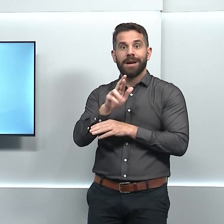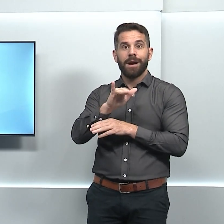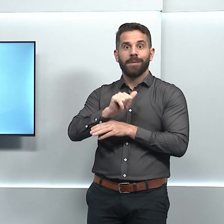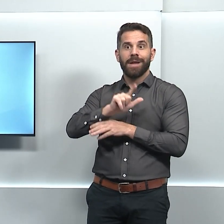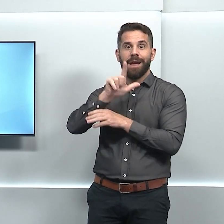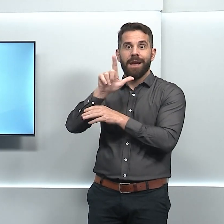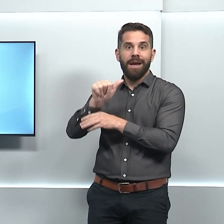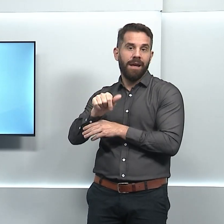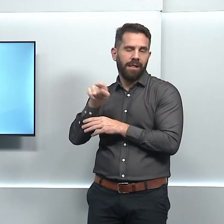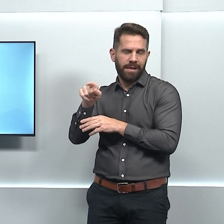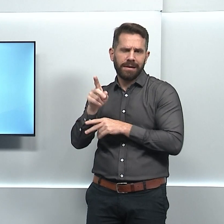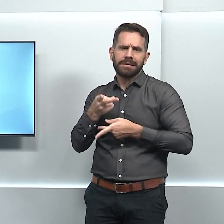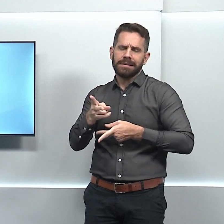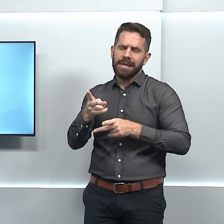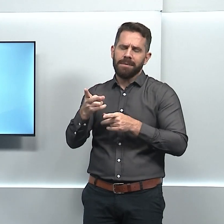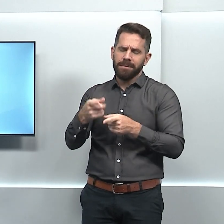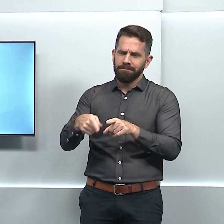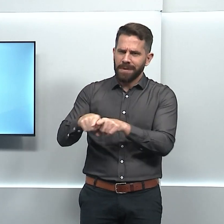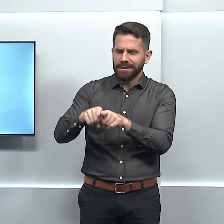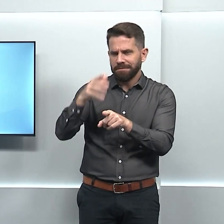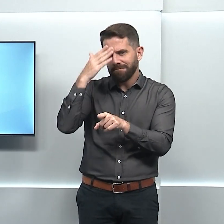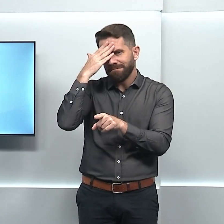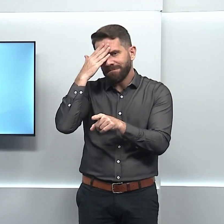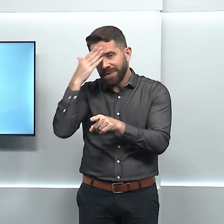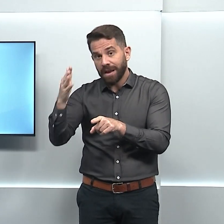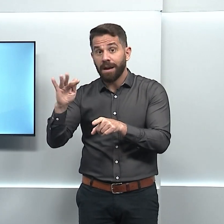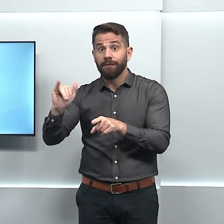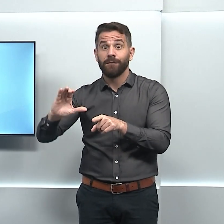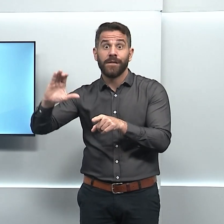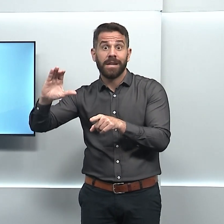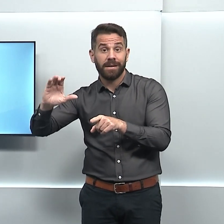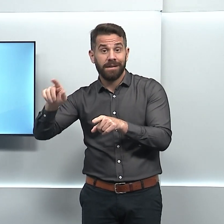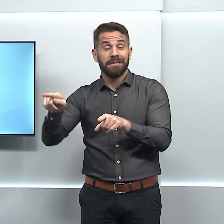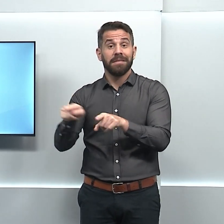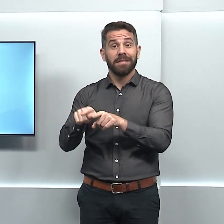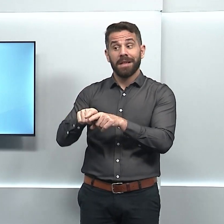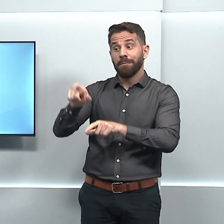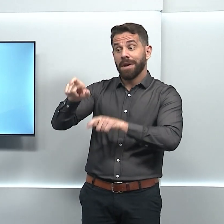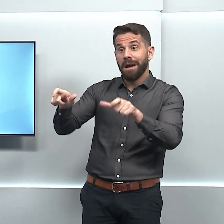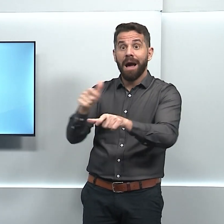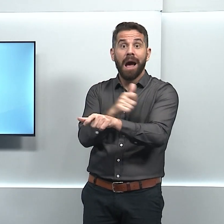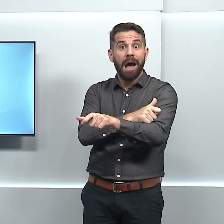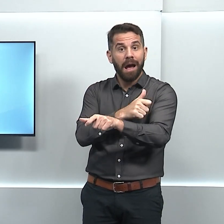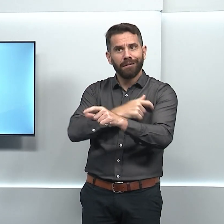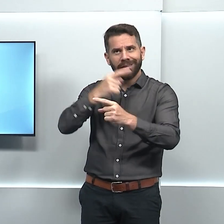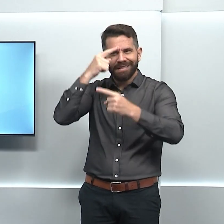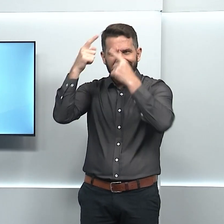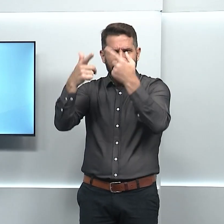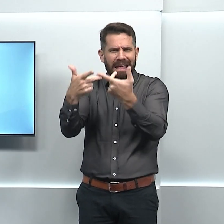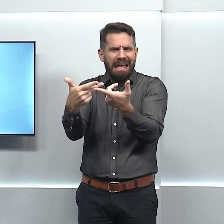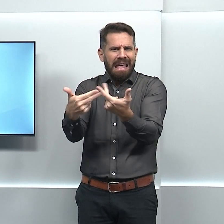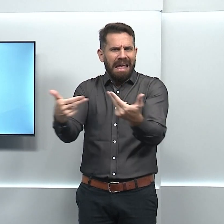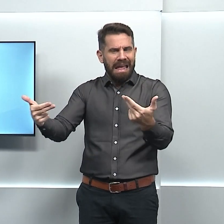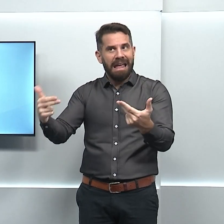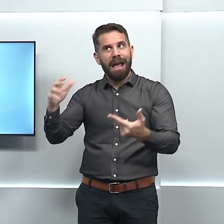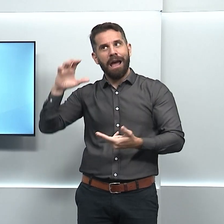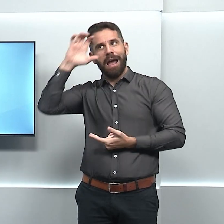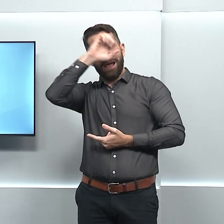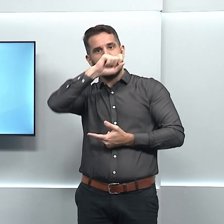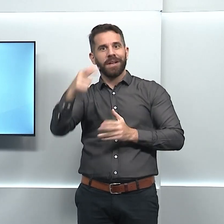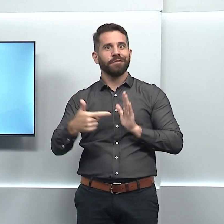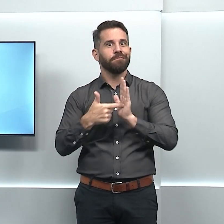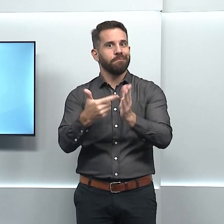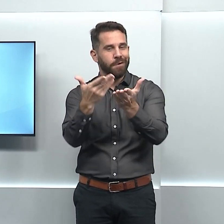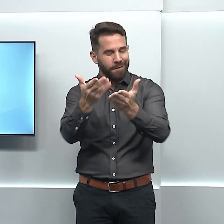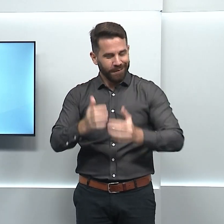gente agradece sempre a parceria com a FIC, os estudantes mostrando um pouquinho do trabalho deles, né, um pouquinho do que eles estão aprendendo na